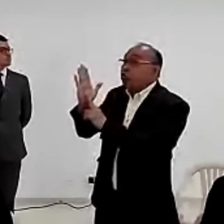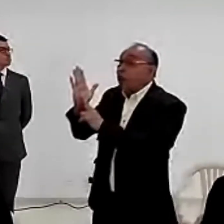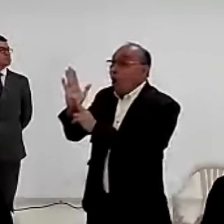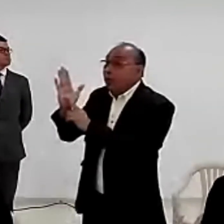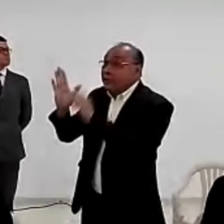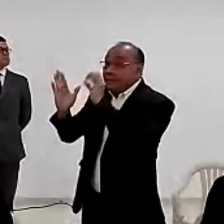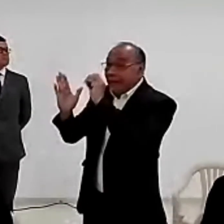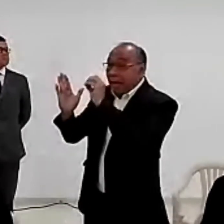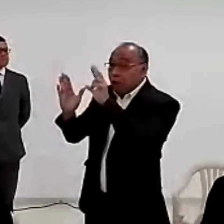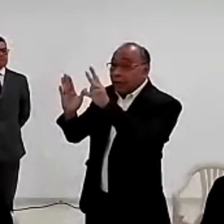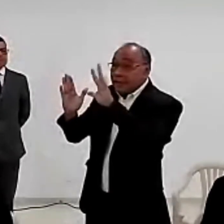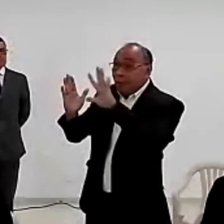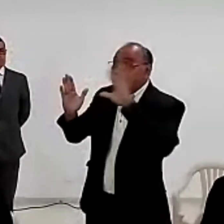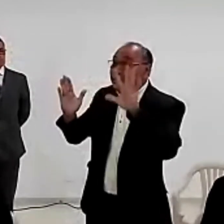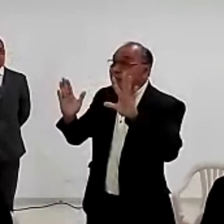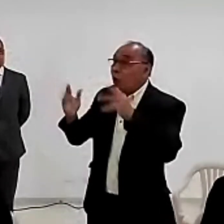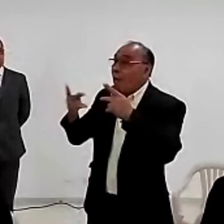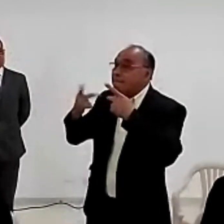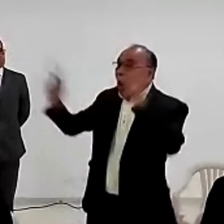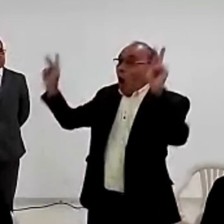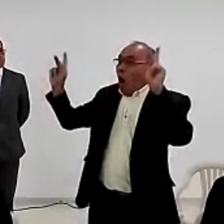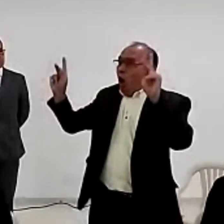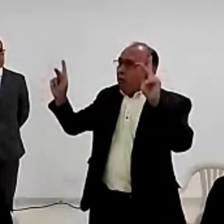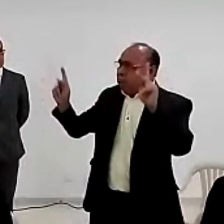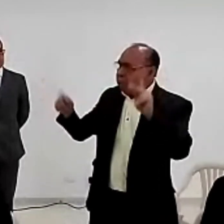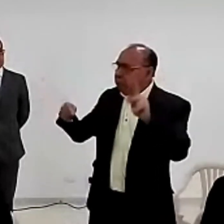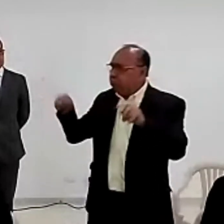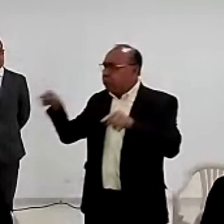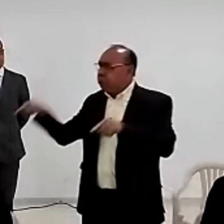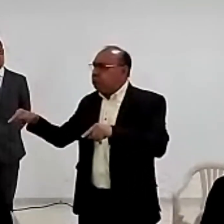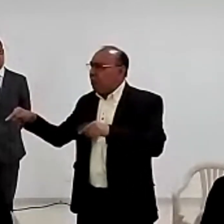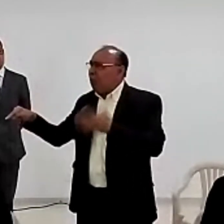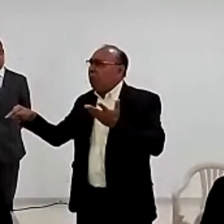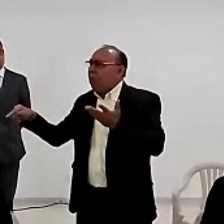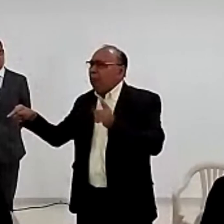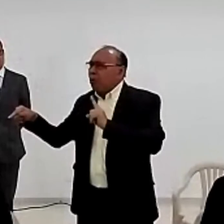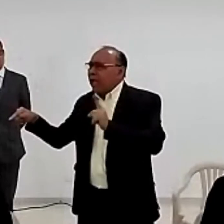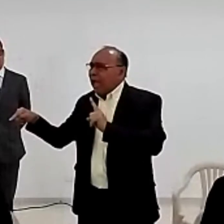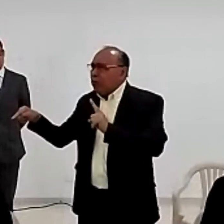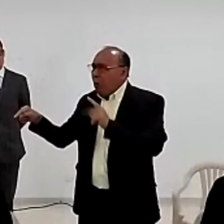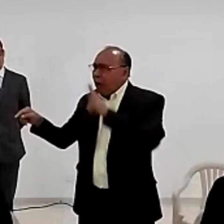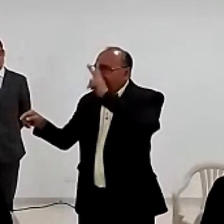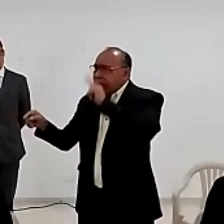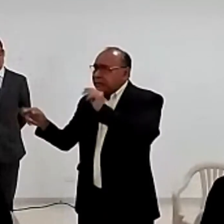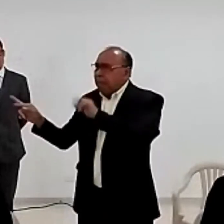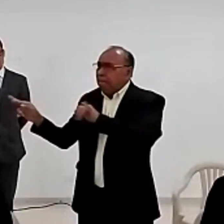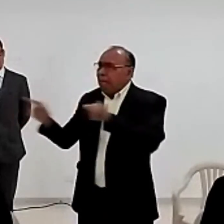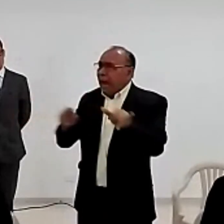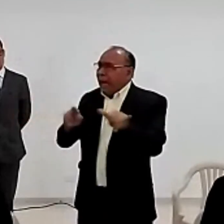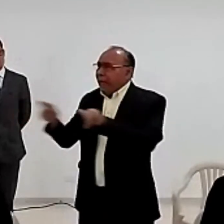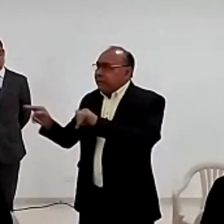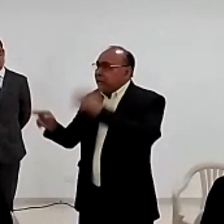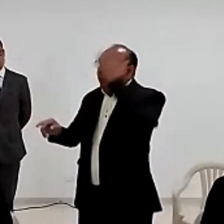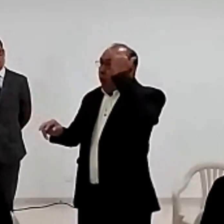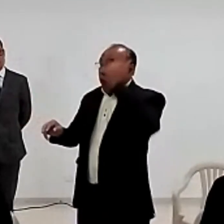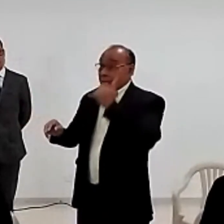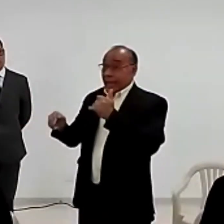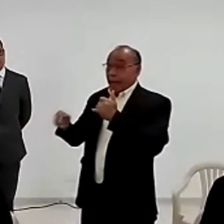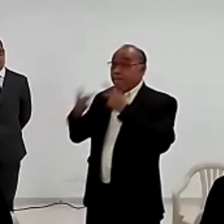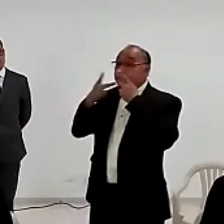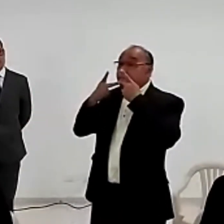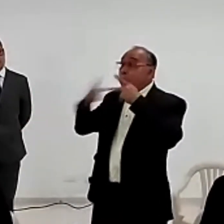en la resolución 03 55 pues hablando acerca de este tema